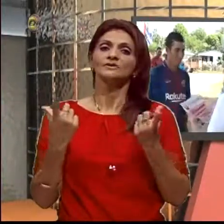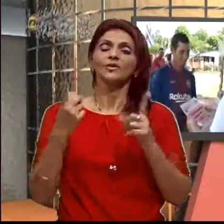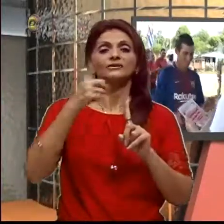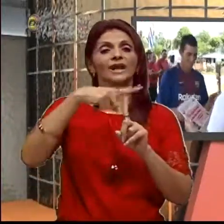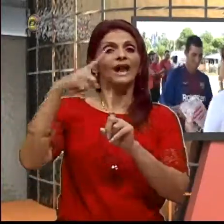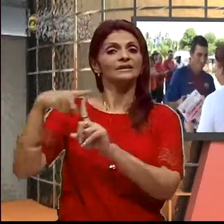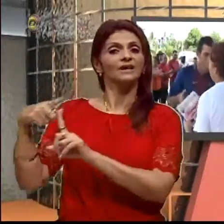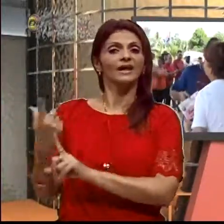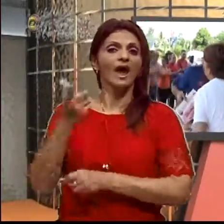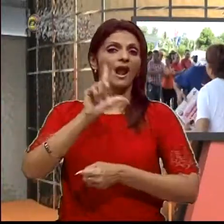tareas laborales.